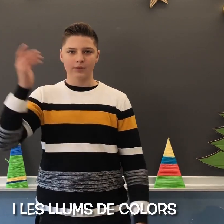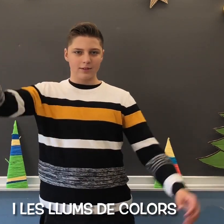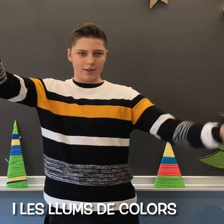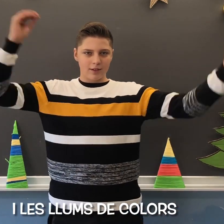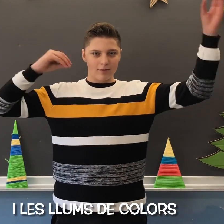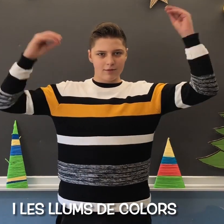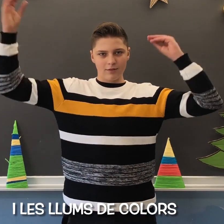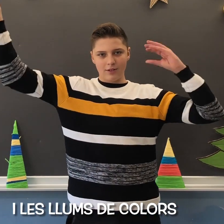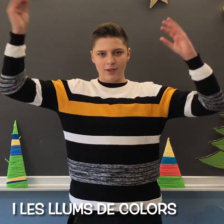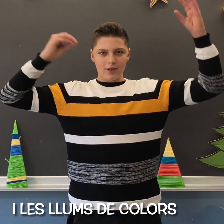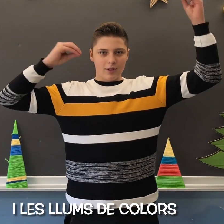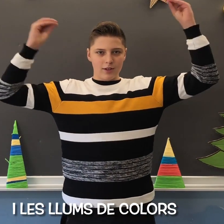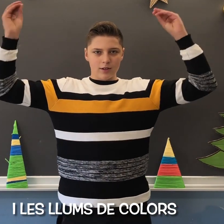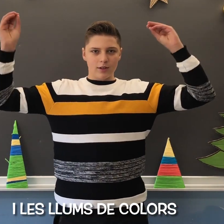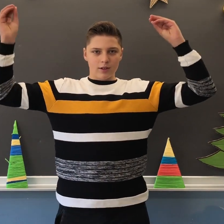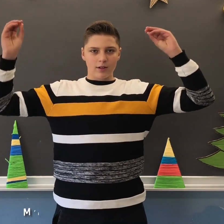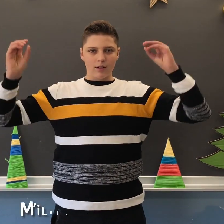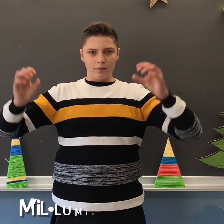les llums de colors